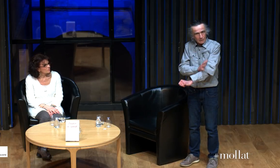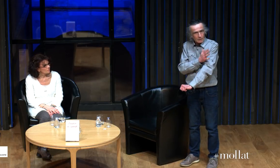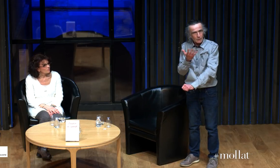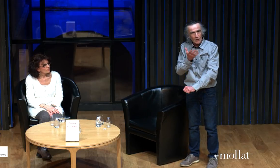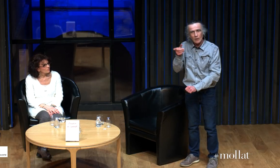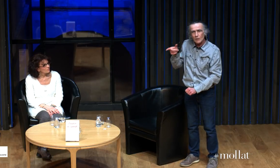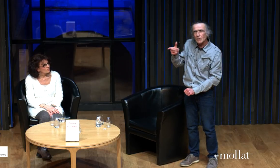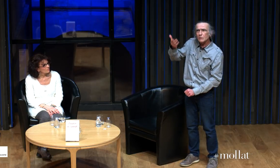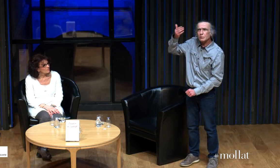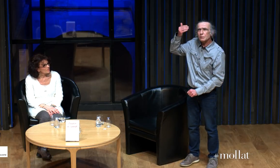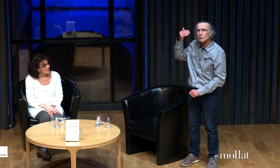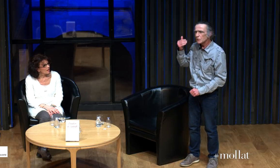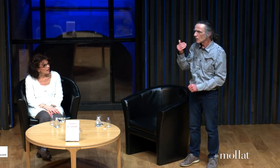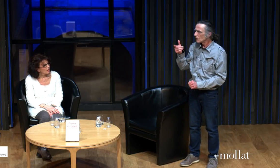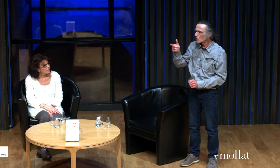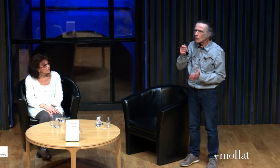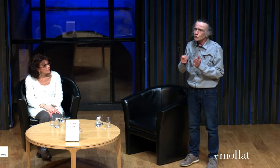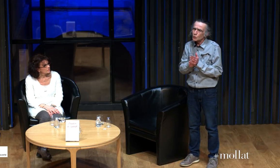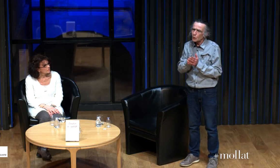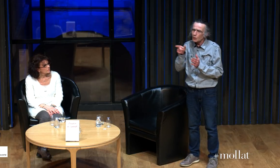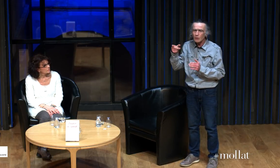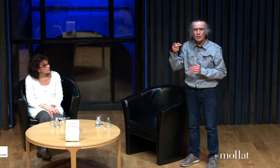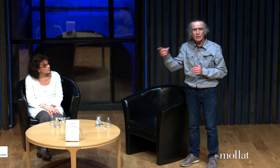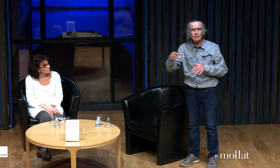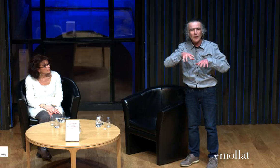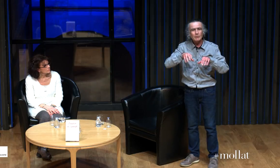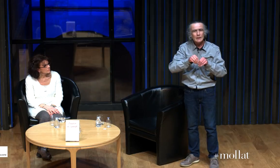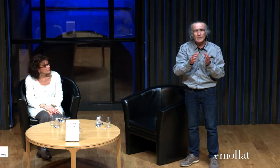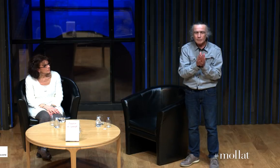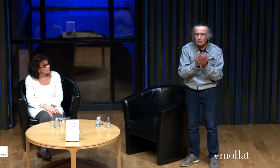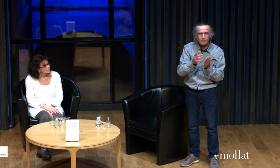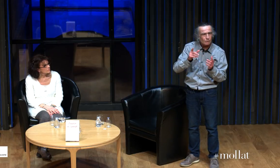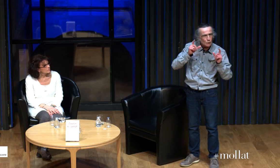son témoignage, par exemple, un élément très, très émouvant,